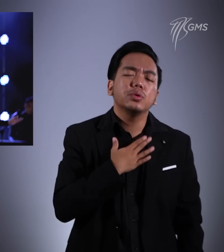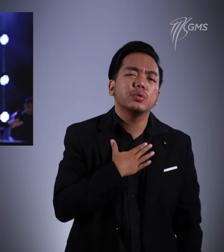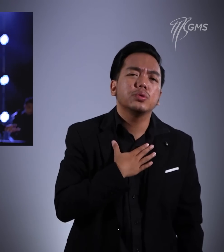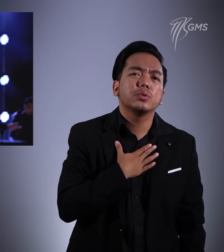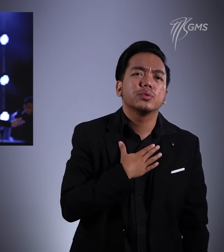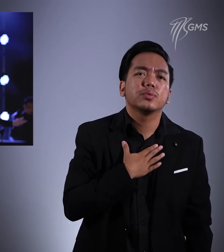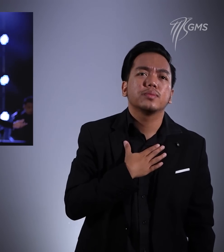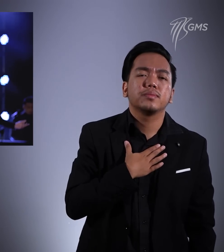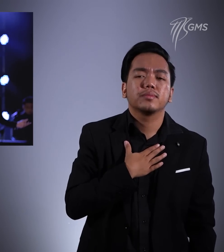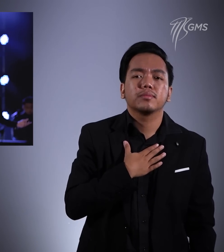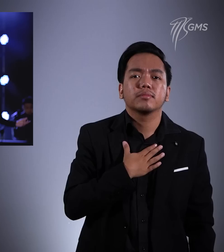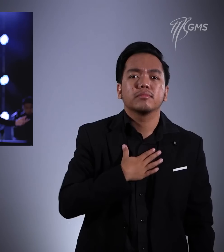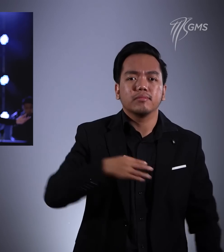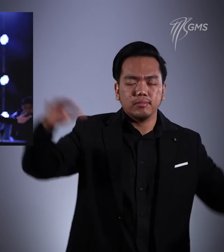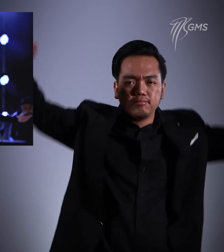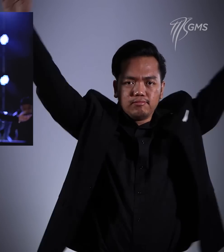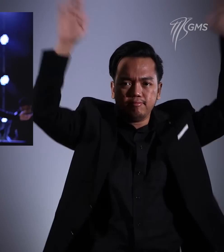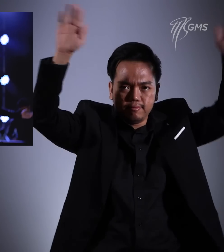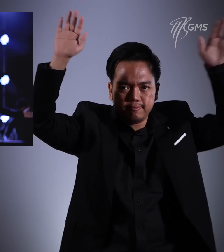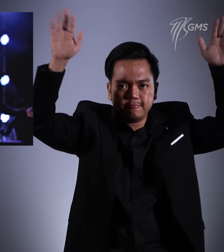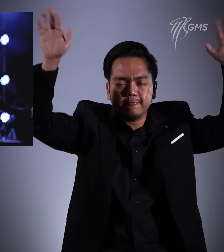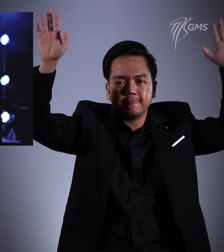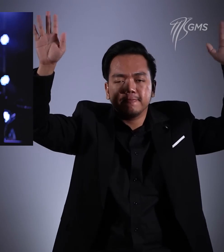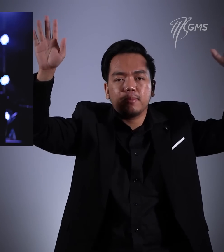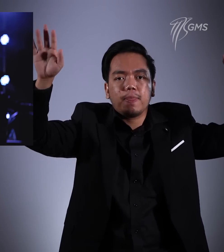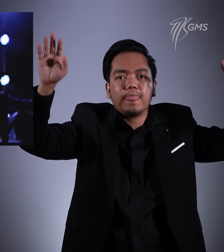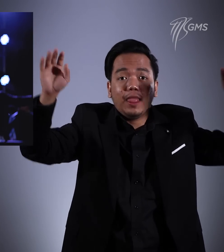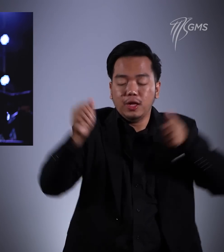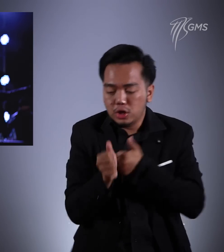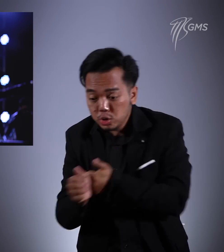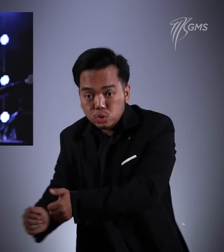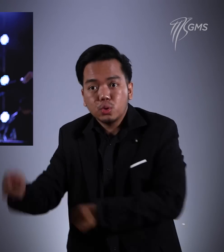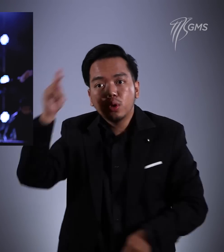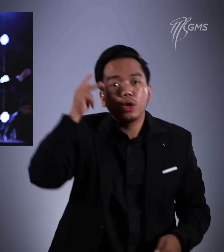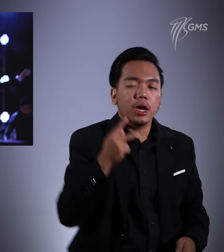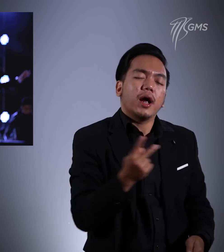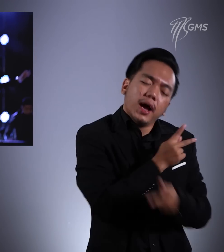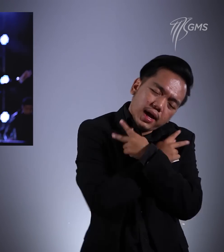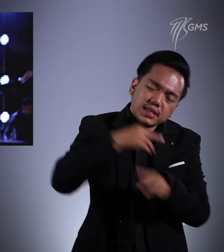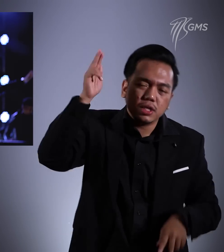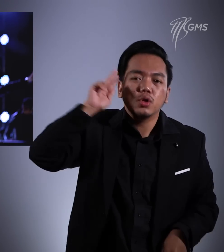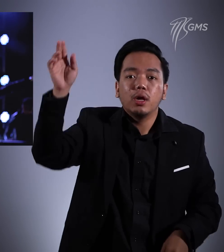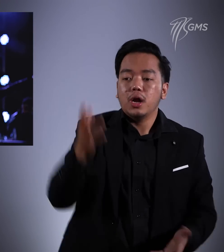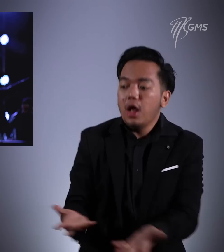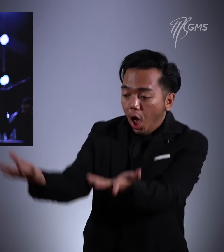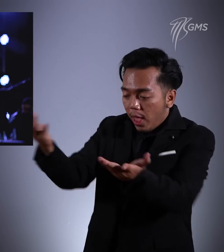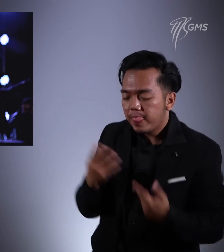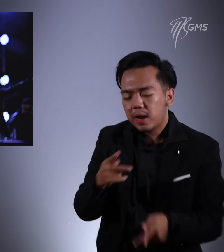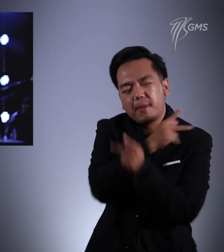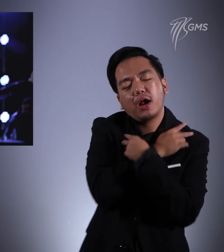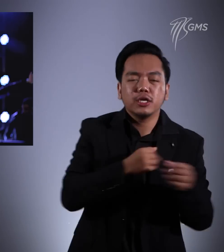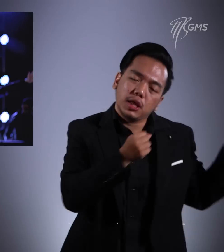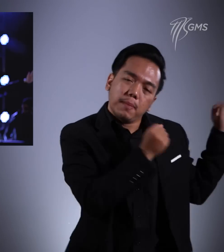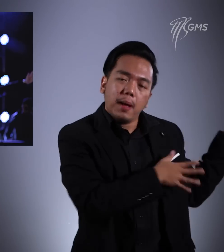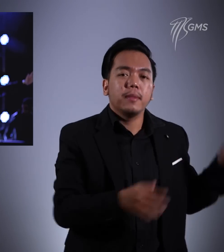bagiku. Dengan tangan tetap terangkat. Seturut kasih-Nya, terimalah kasih Bapa dan kasih karunia